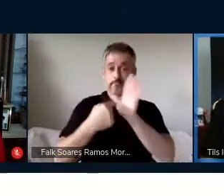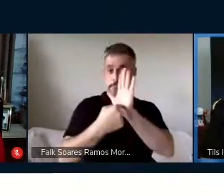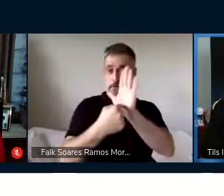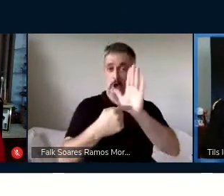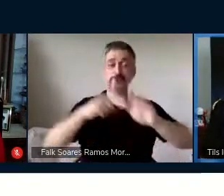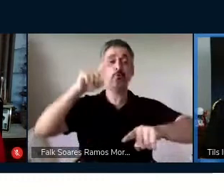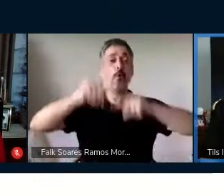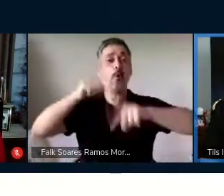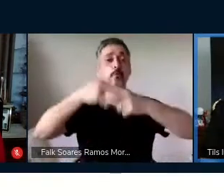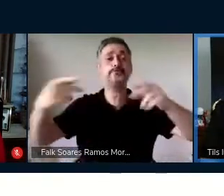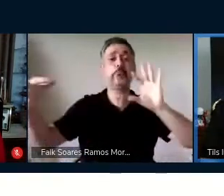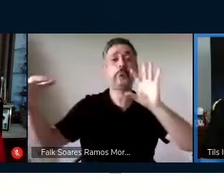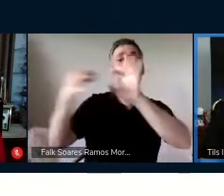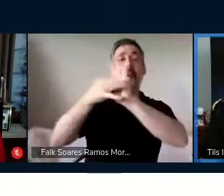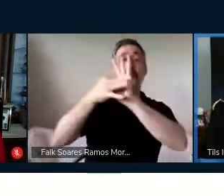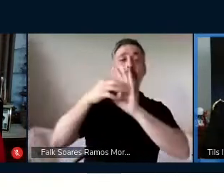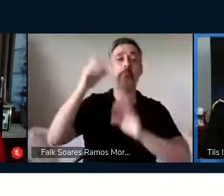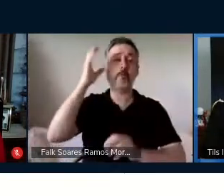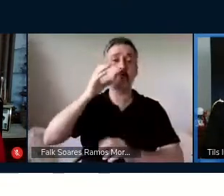Aqui nós encontramos